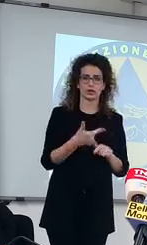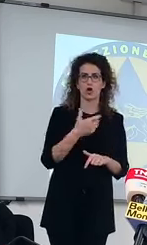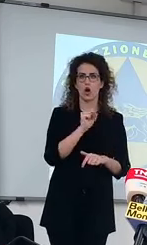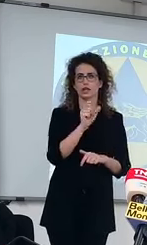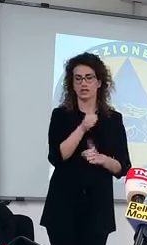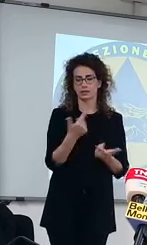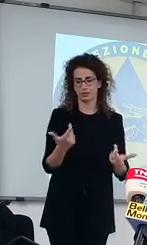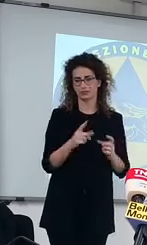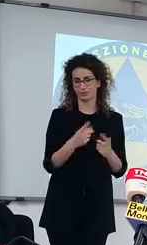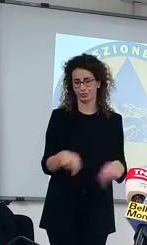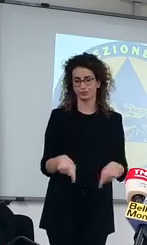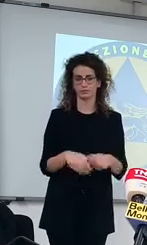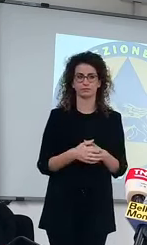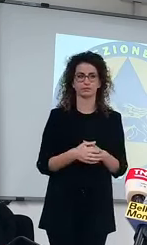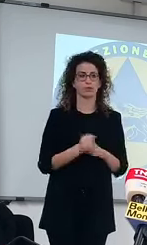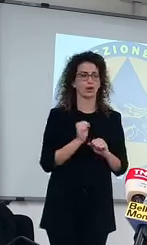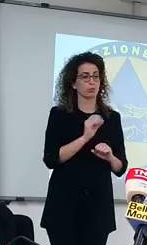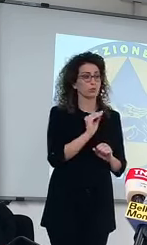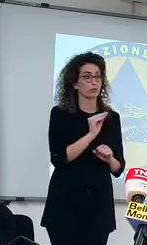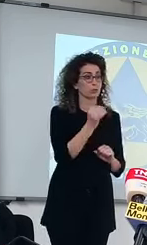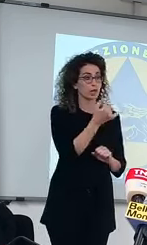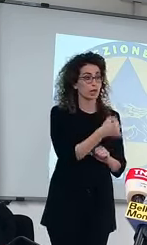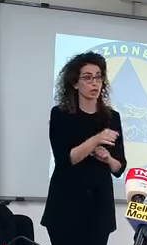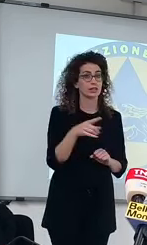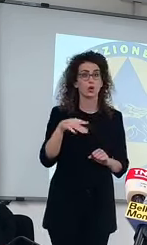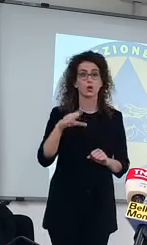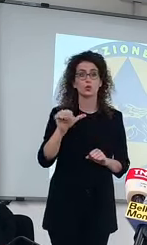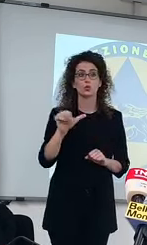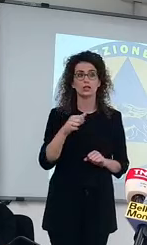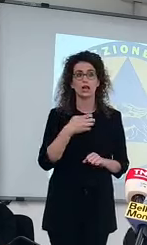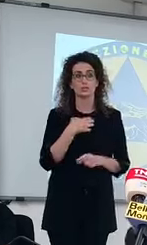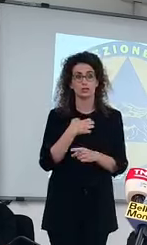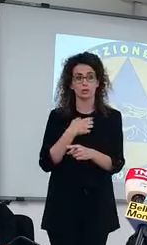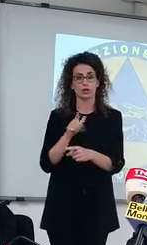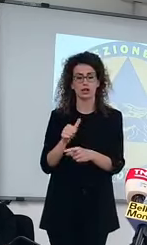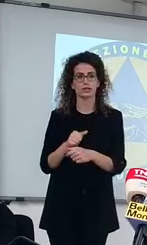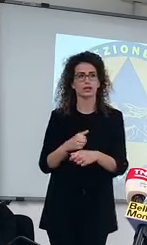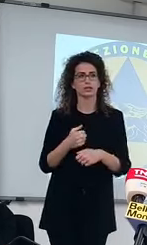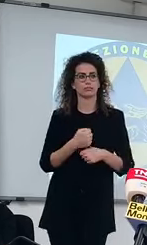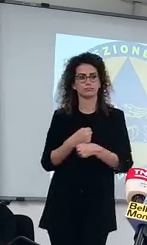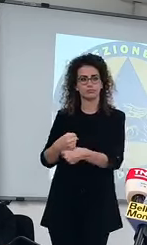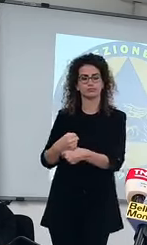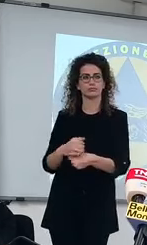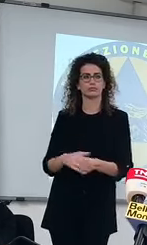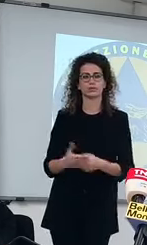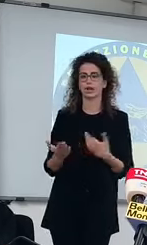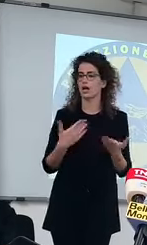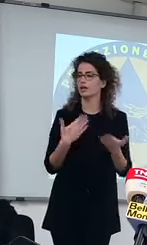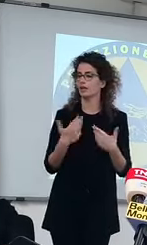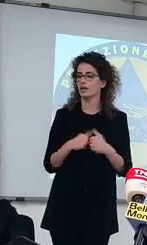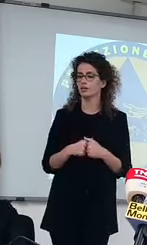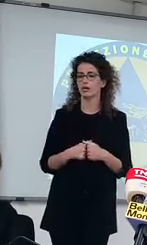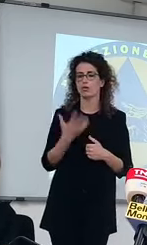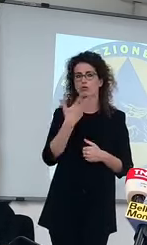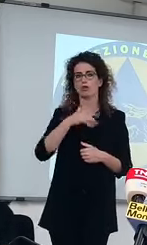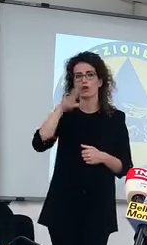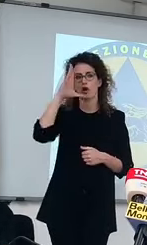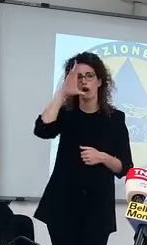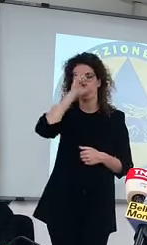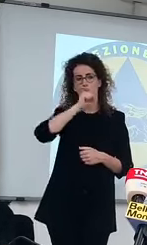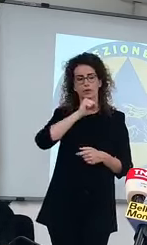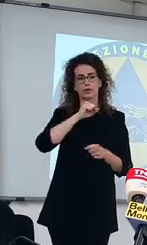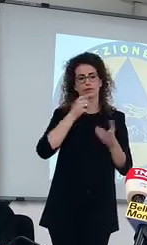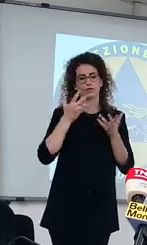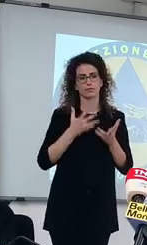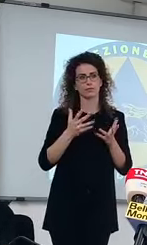Posso fare una domanda all'assessore Lanzarin? Ve la lascio? rapidissima, volevo capire se finalmente